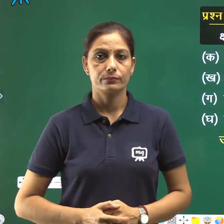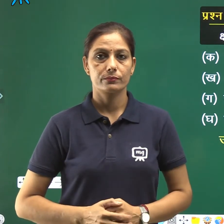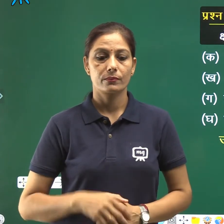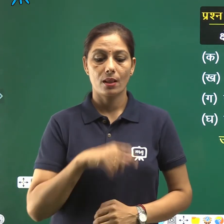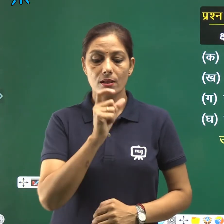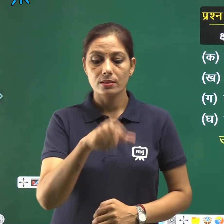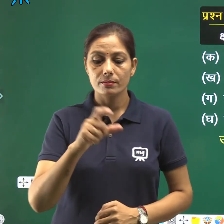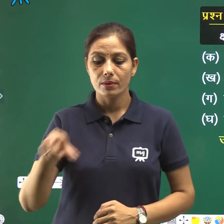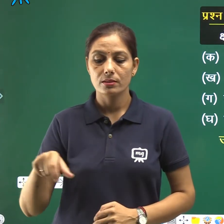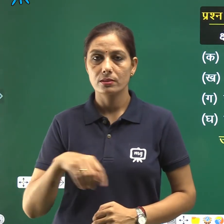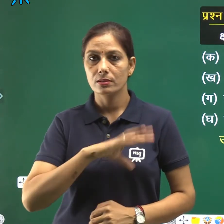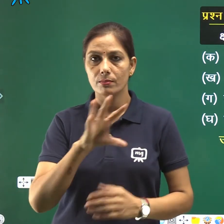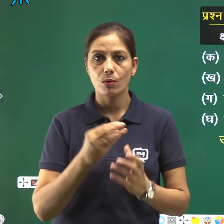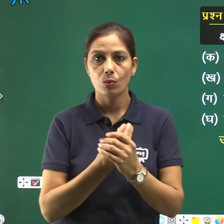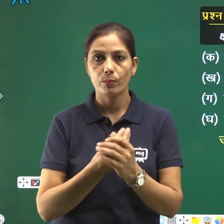समाज में देखते हैं,